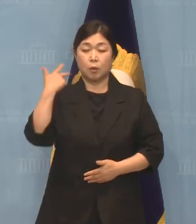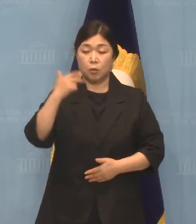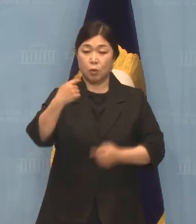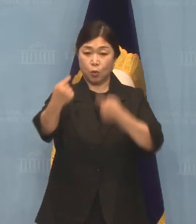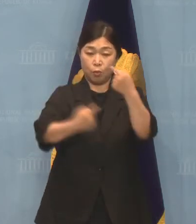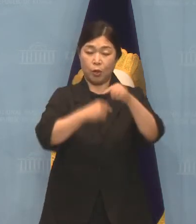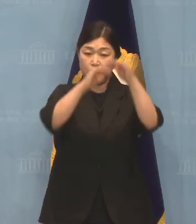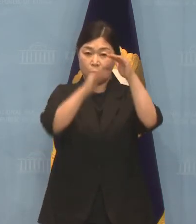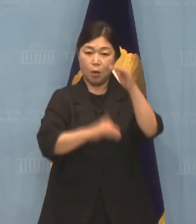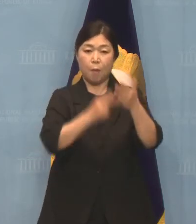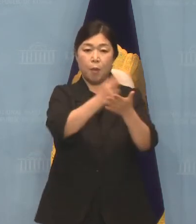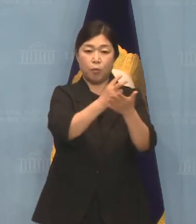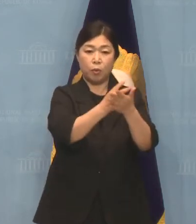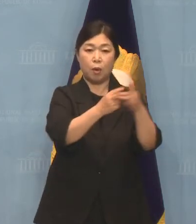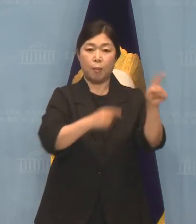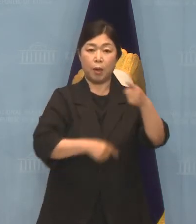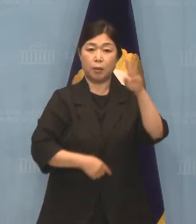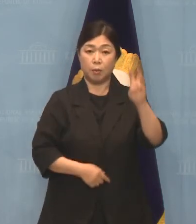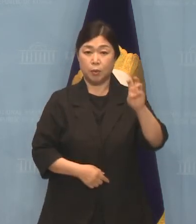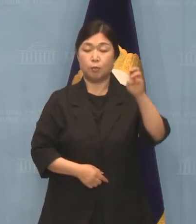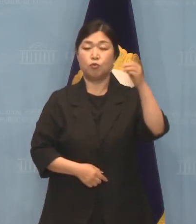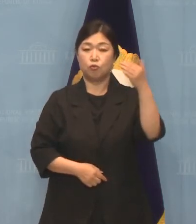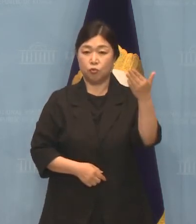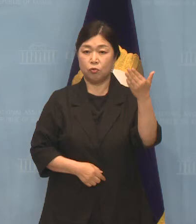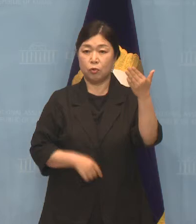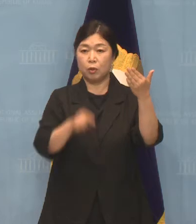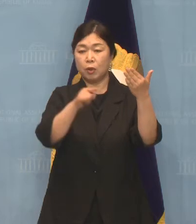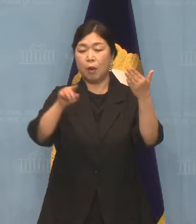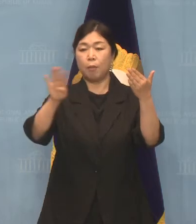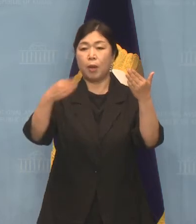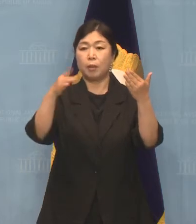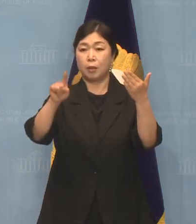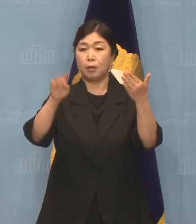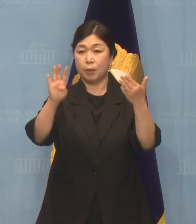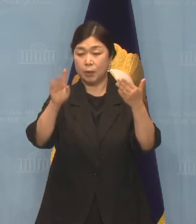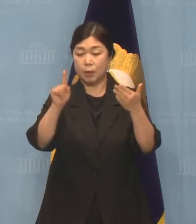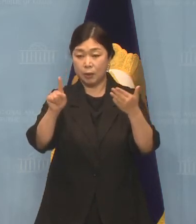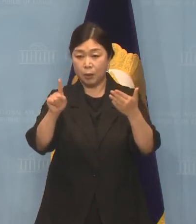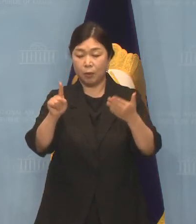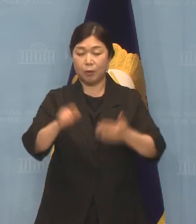접수된 의안은 법률안 139건 등 141건입니다.